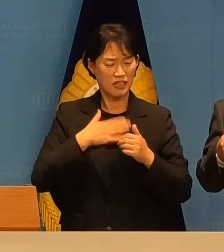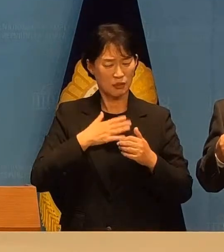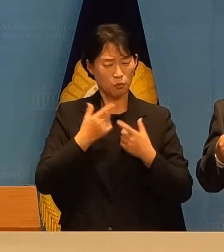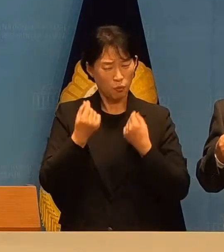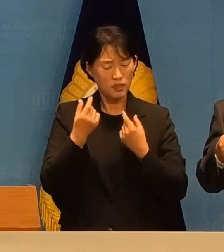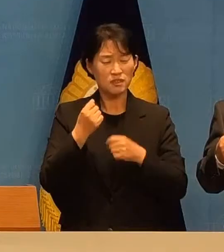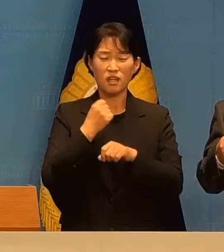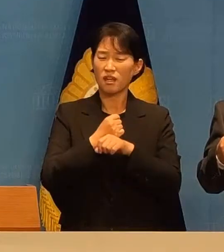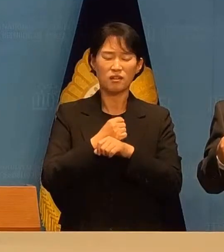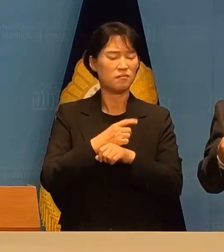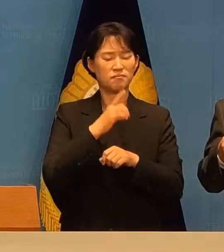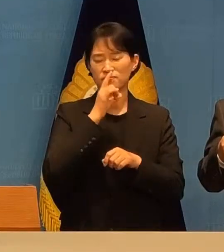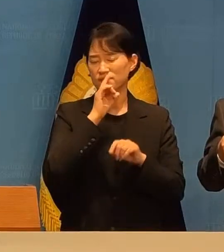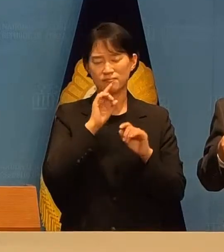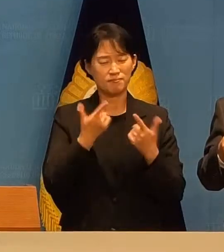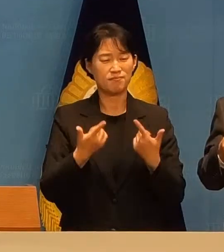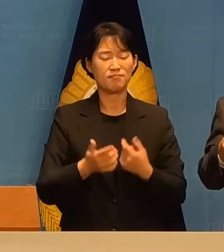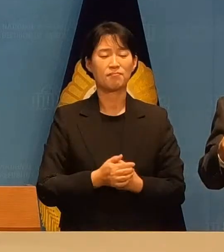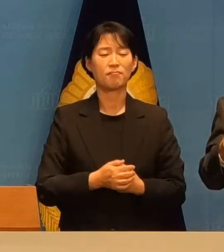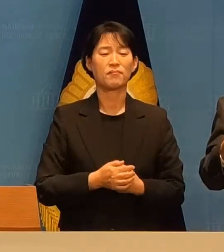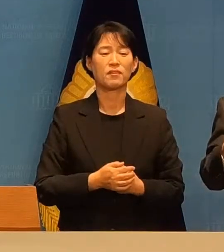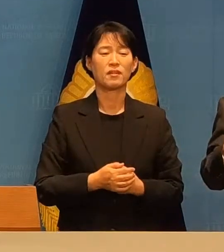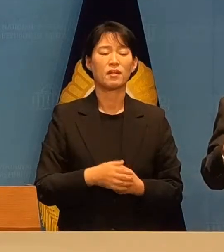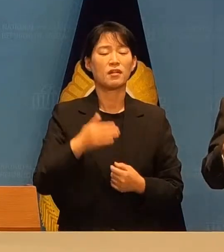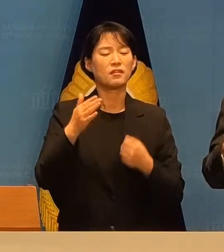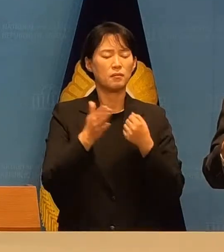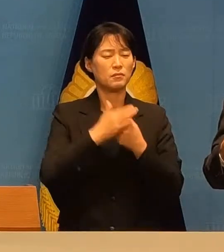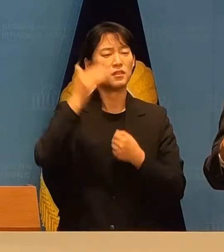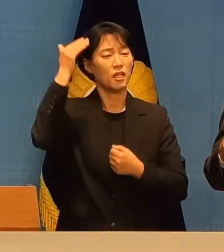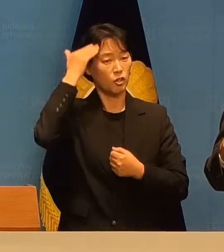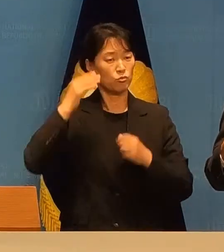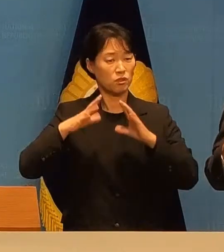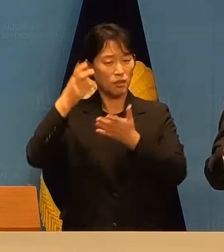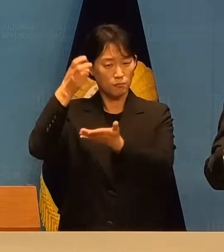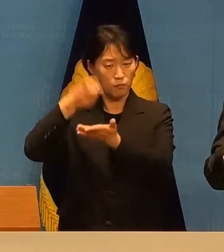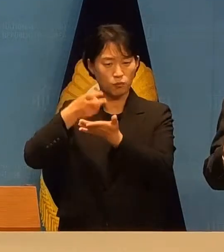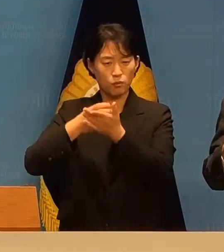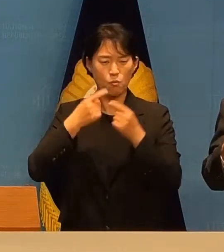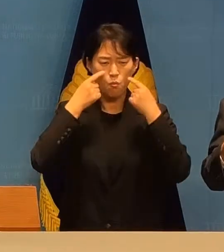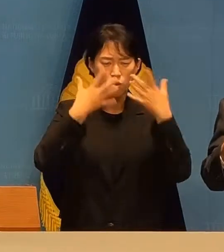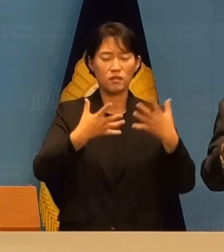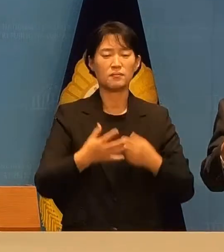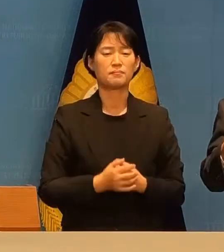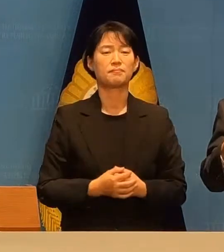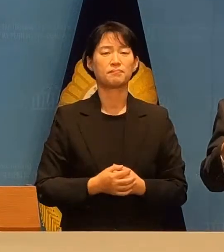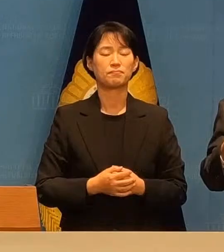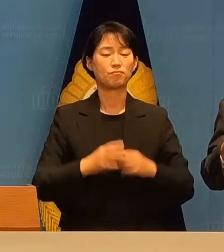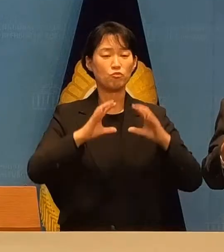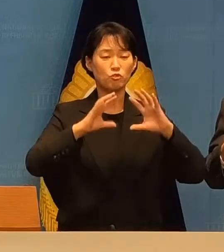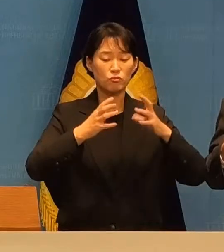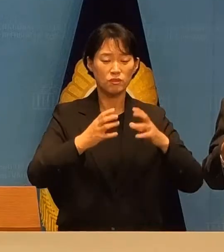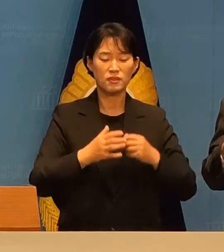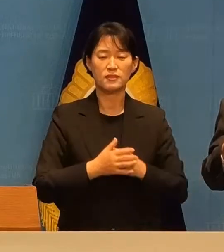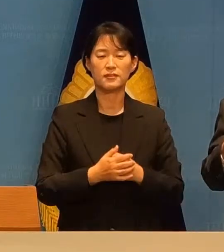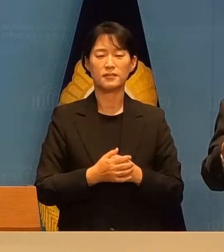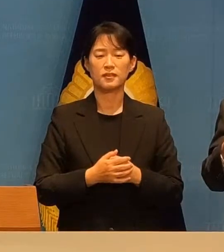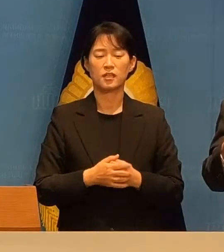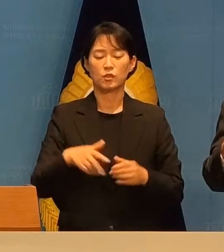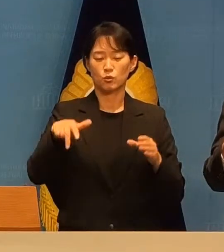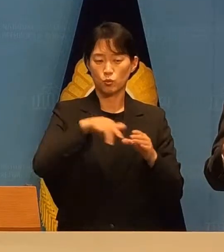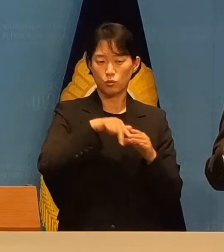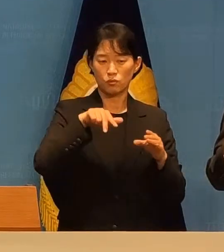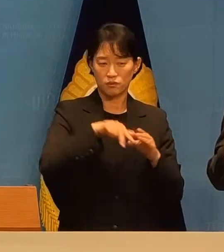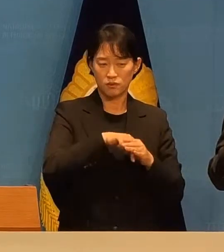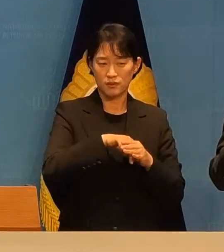필요는 없는 것입니다. 이에 대한민국 헌법은 명확합니다. 국가는